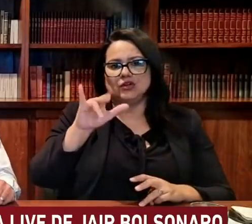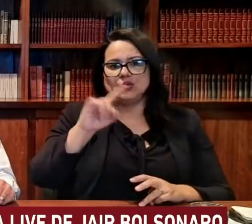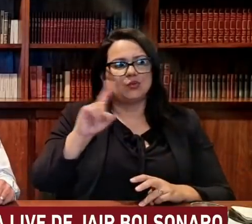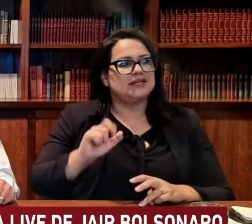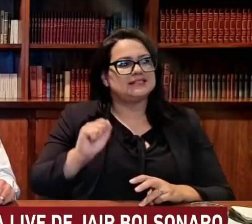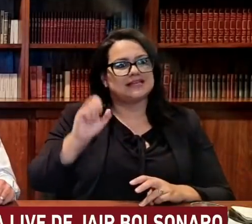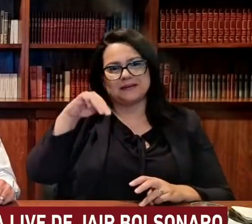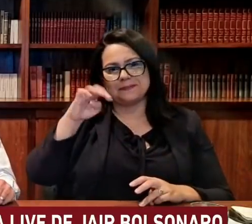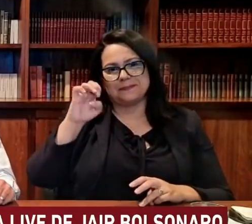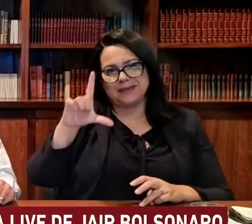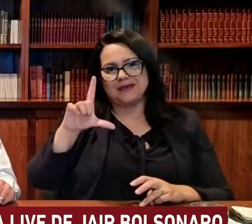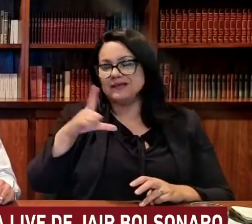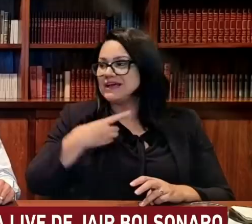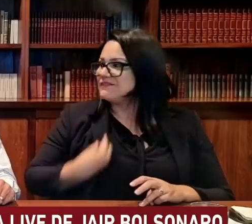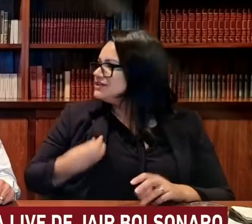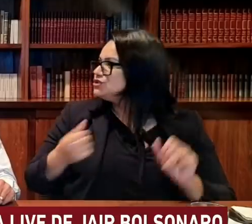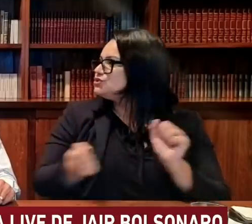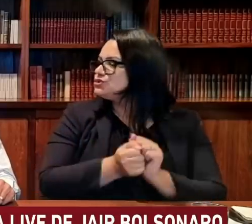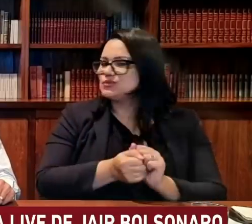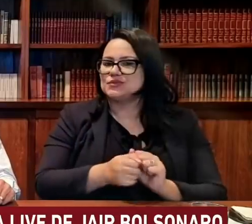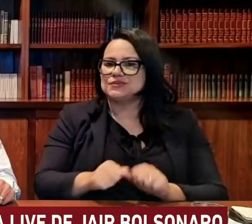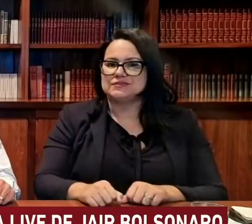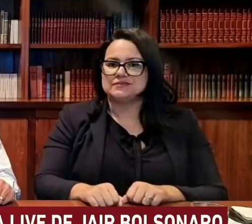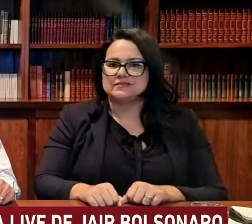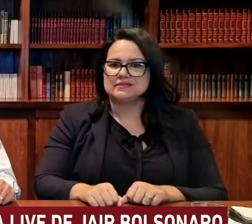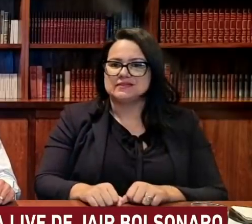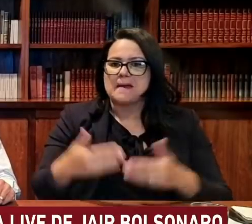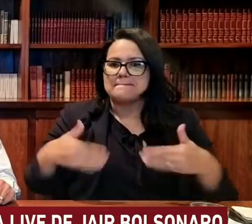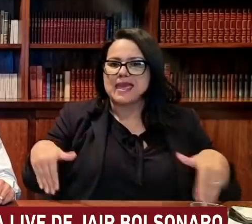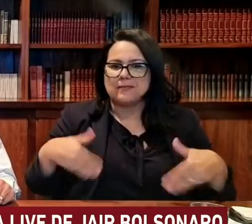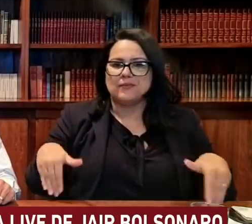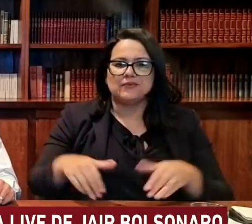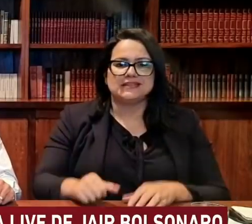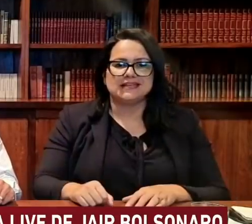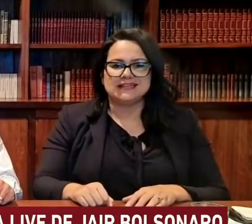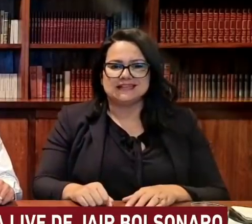Luísa Mel. Tava lá com a bermuda? Tá com a bermuda lá?